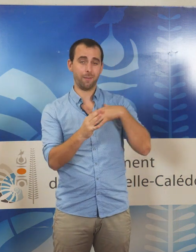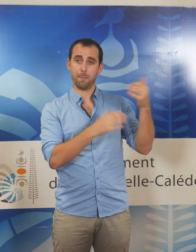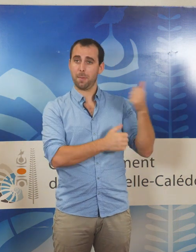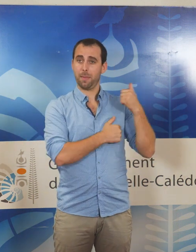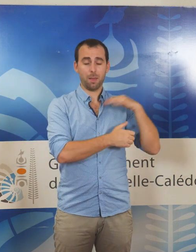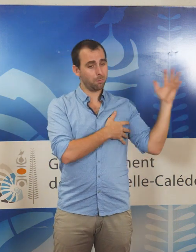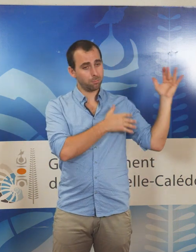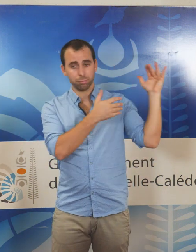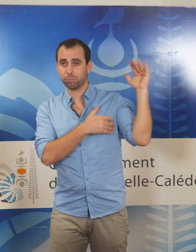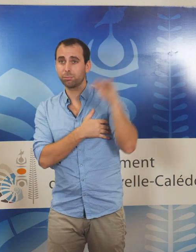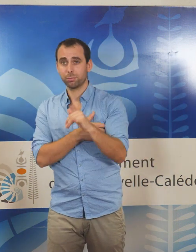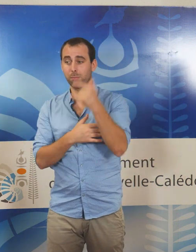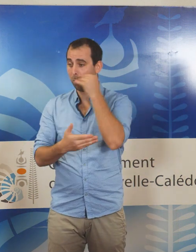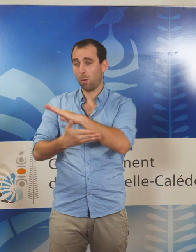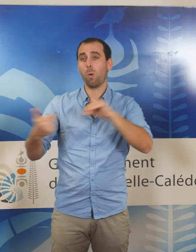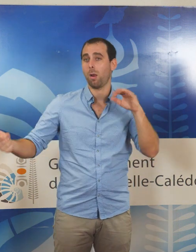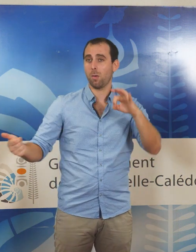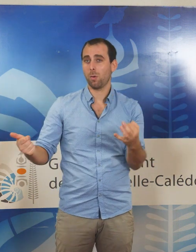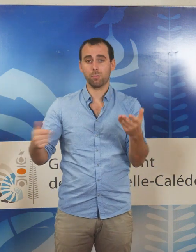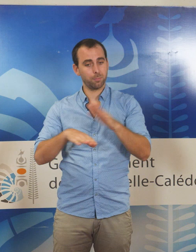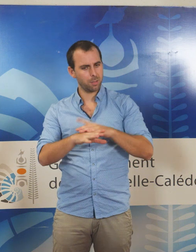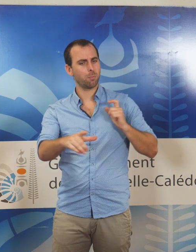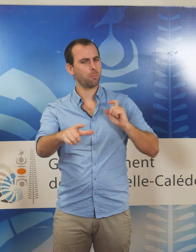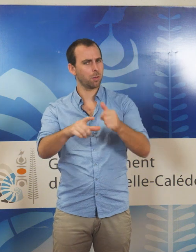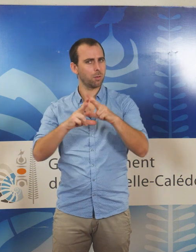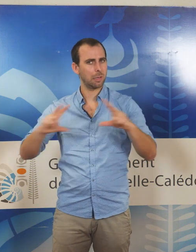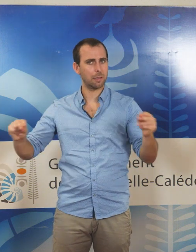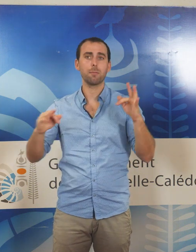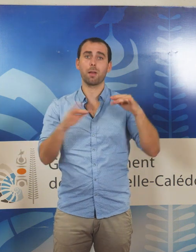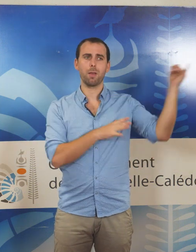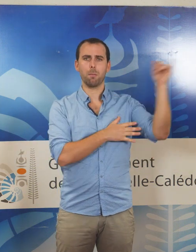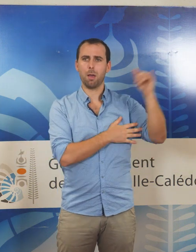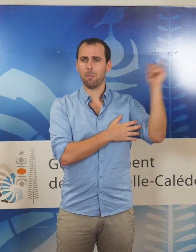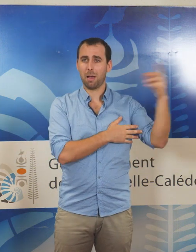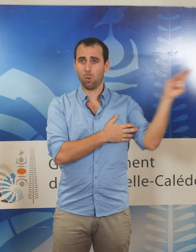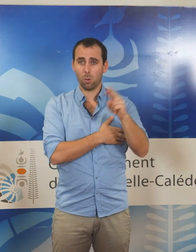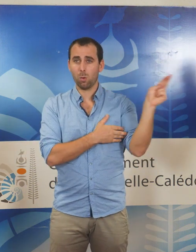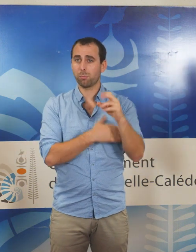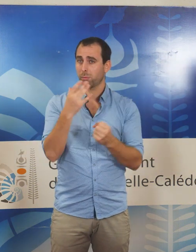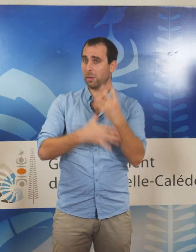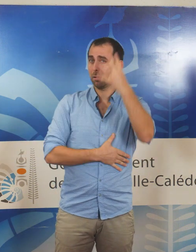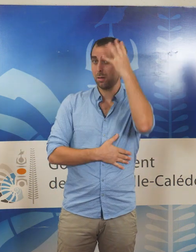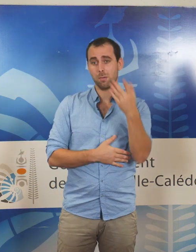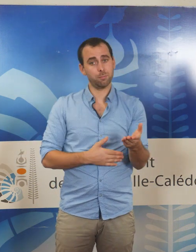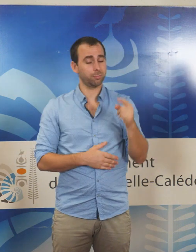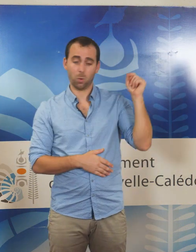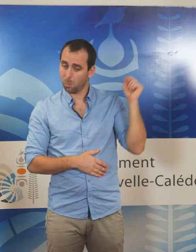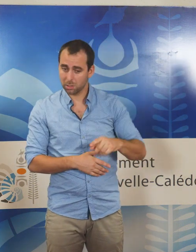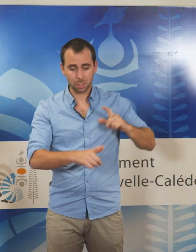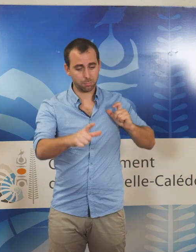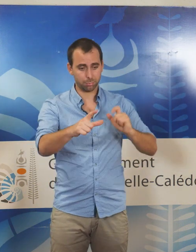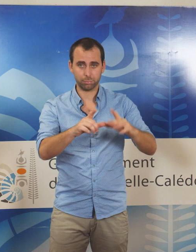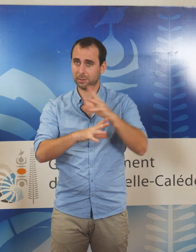les procédures sanitaires qui permettent de protéger l'ensemble des Calédoniens et dans le cadre des rapatriements, puissent être mis en